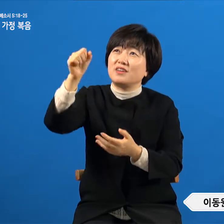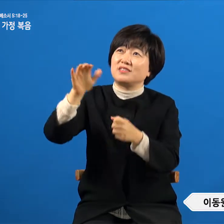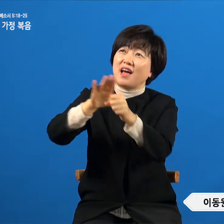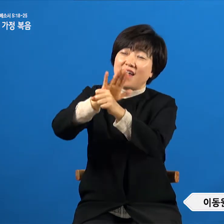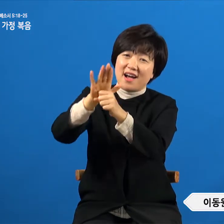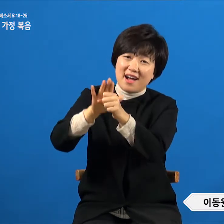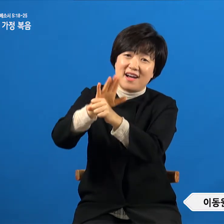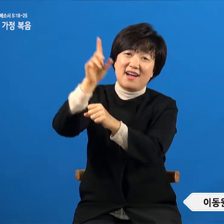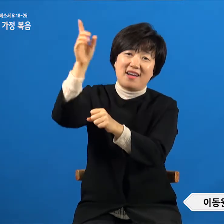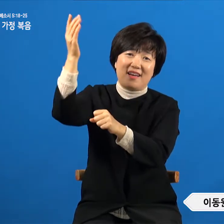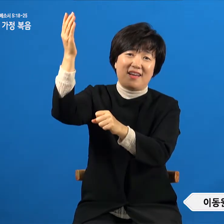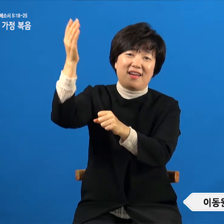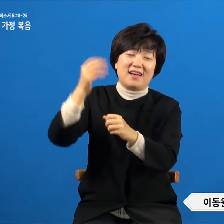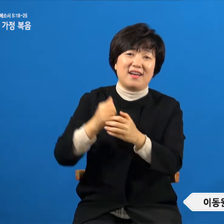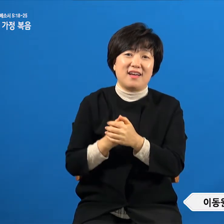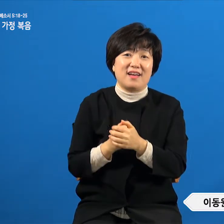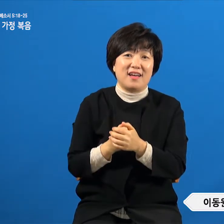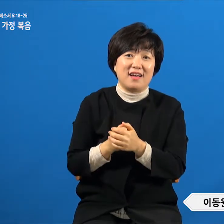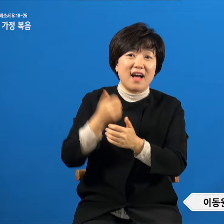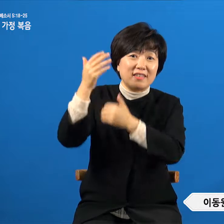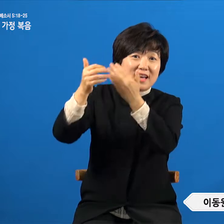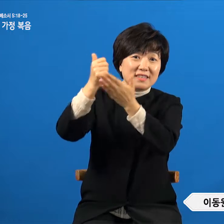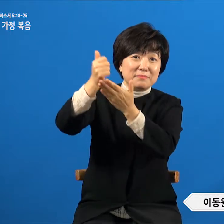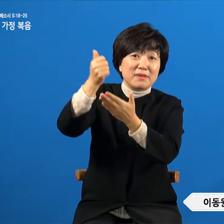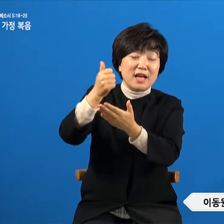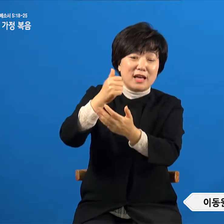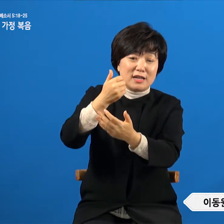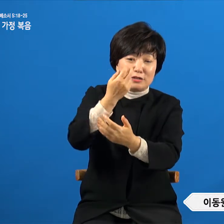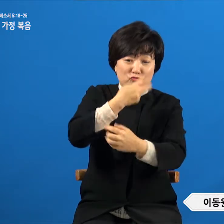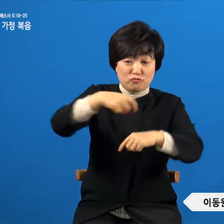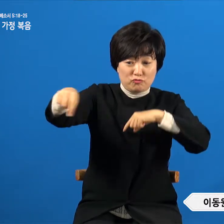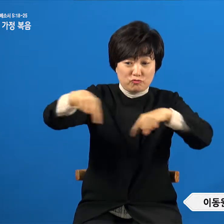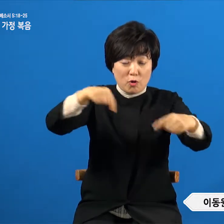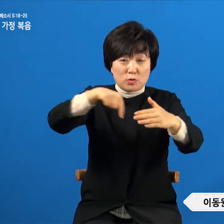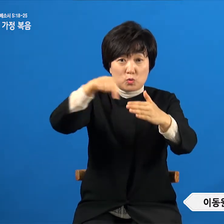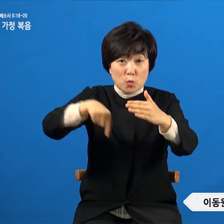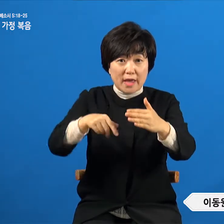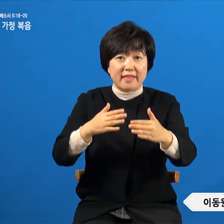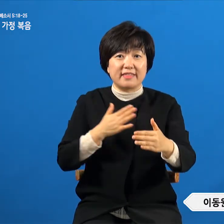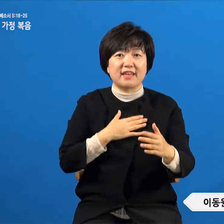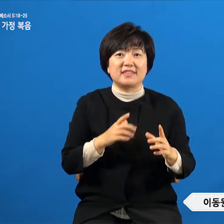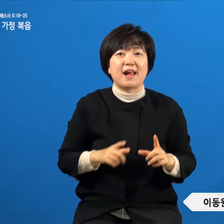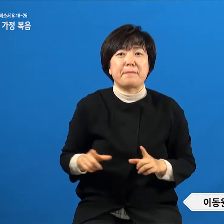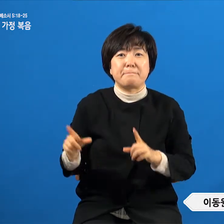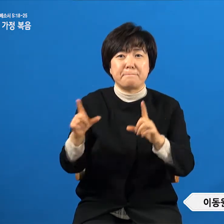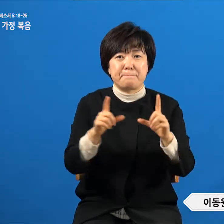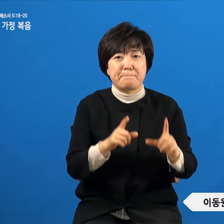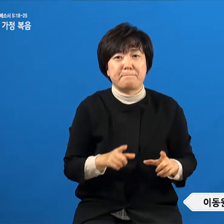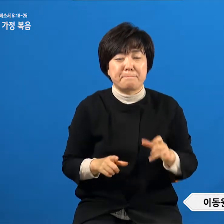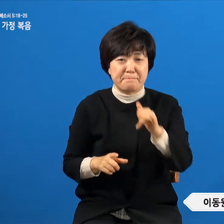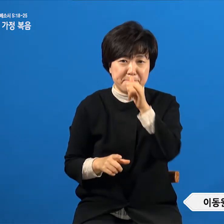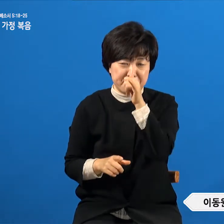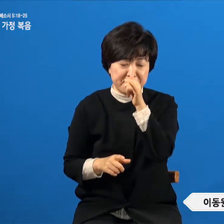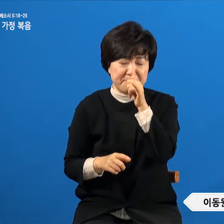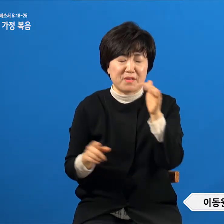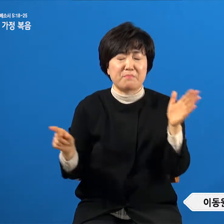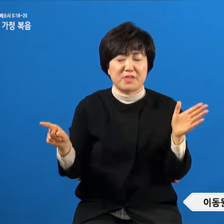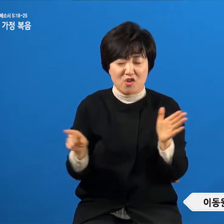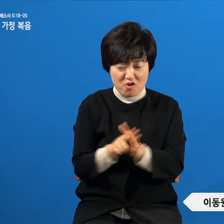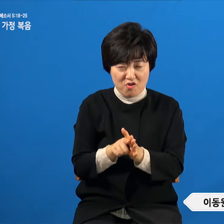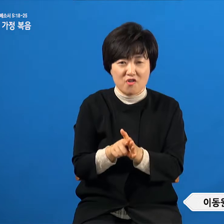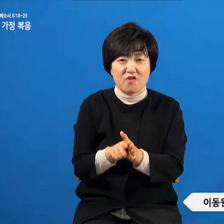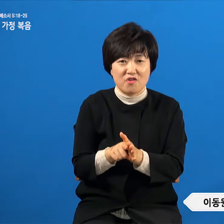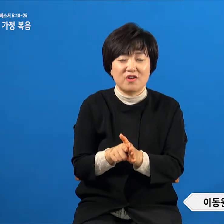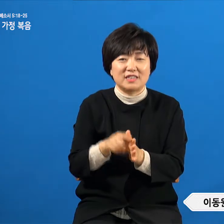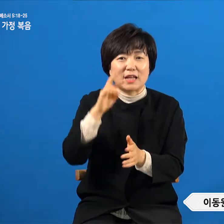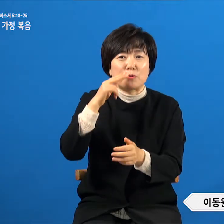그분은 사랑이신 분. 그리고 그 하나님의 주권 속에 내 삶은 놓여져 있다. 이 사실을